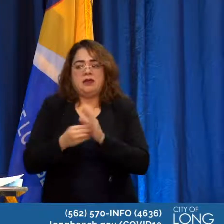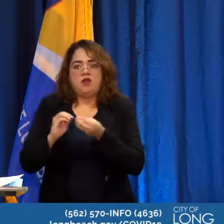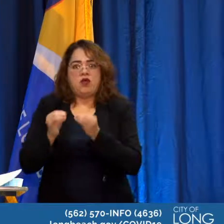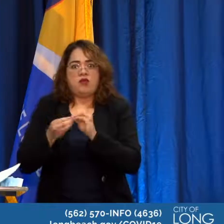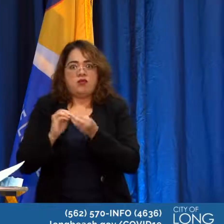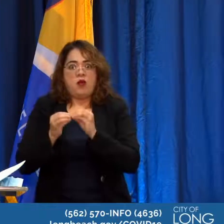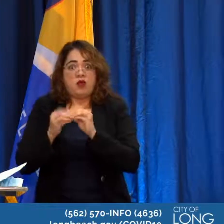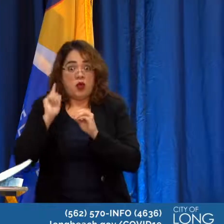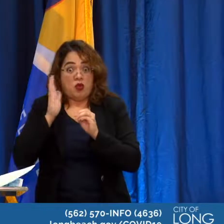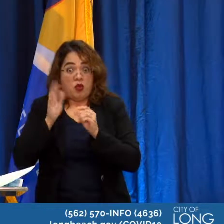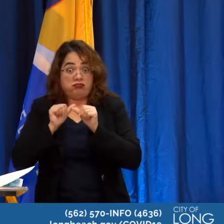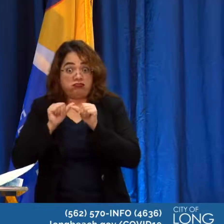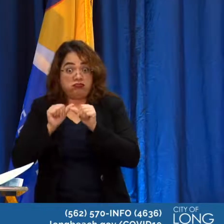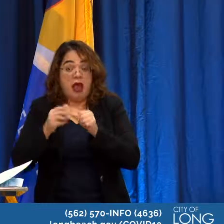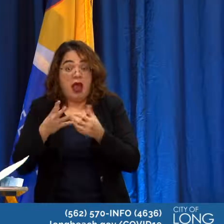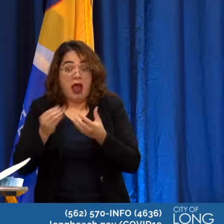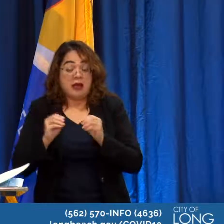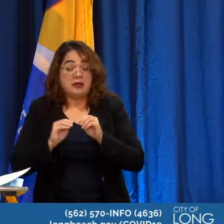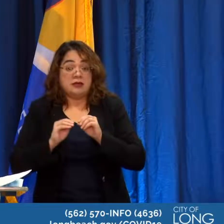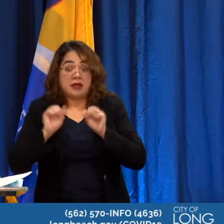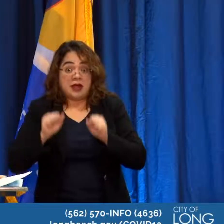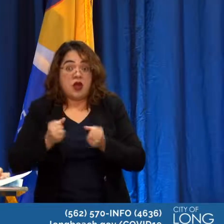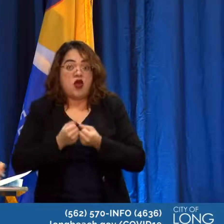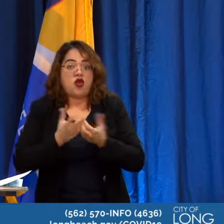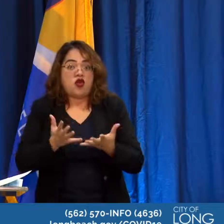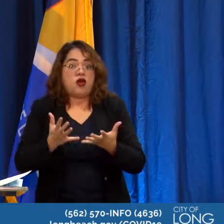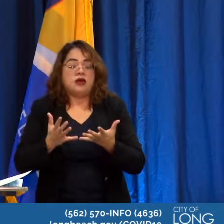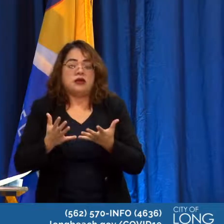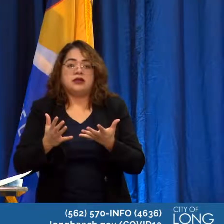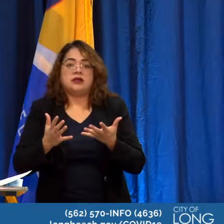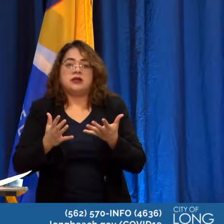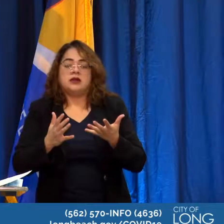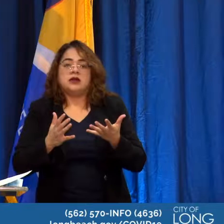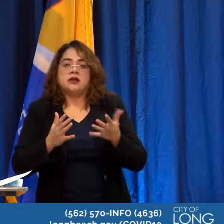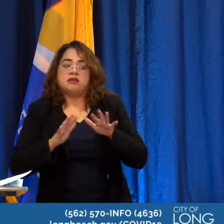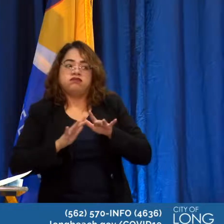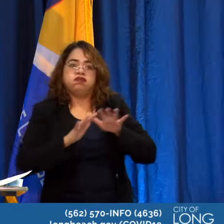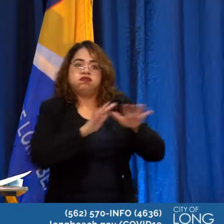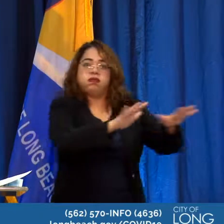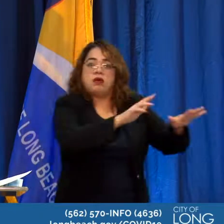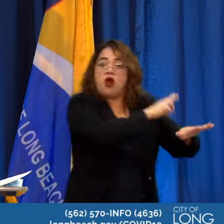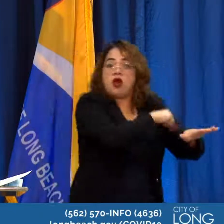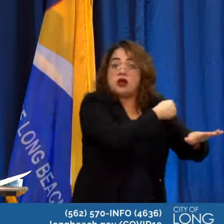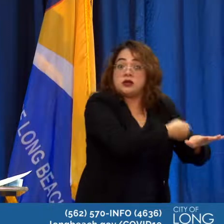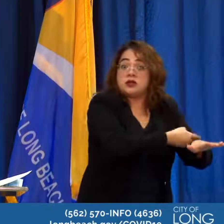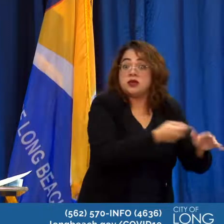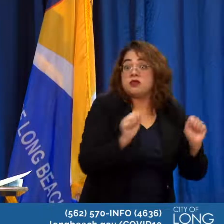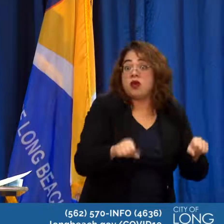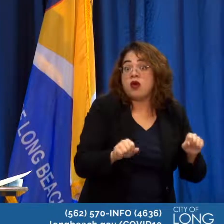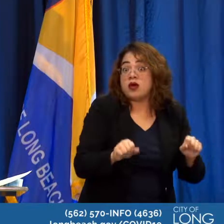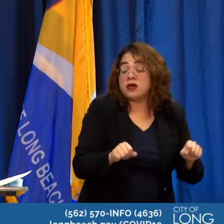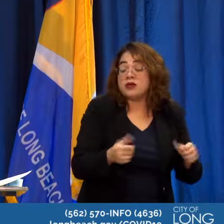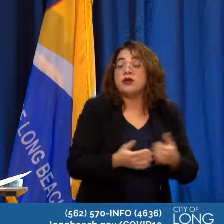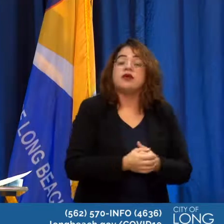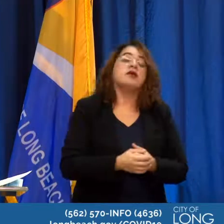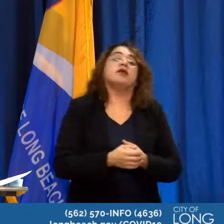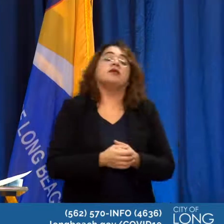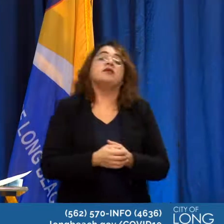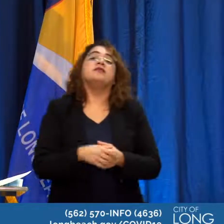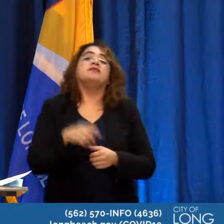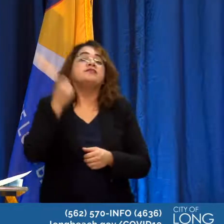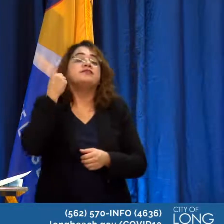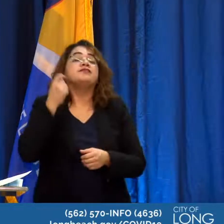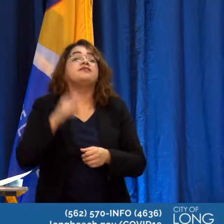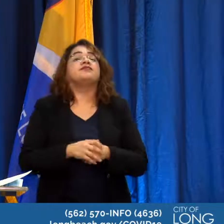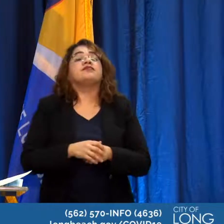aproximadamente 200 casos positivos adicionales. Al igual que con los datos presentados anteriormente, es